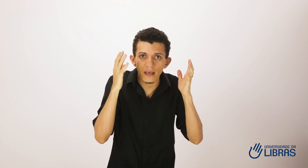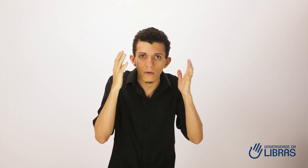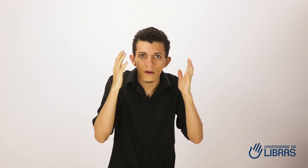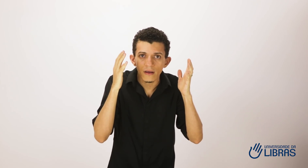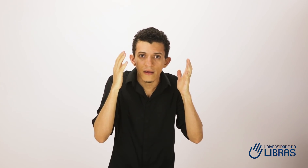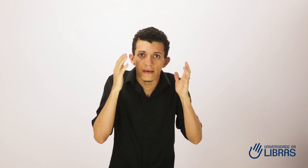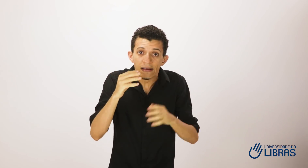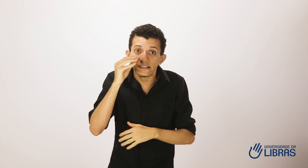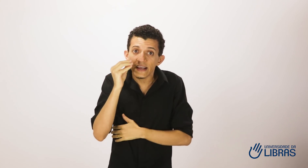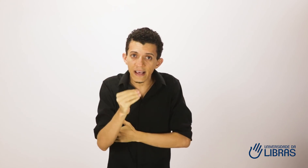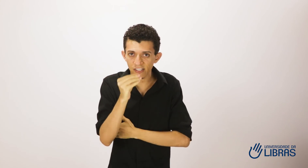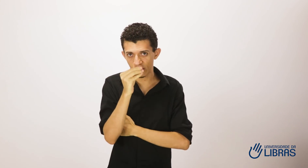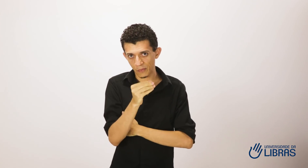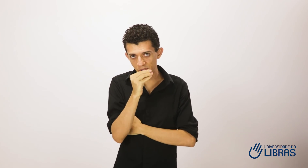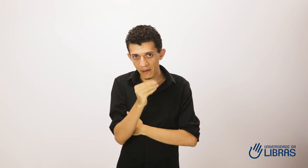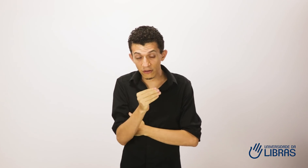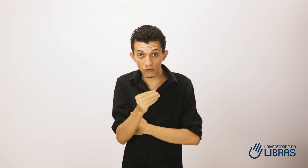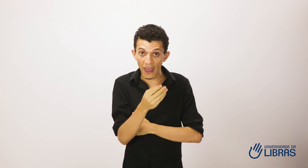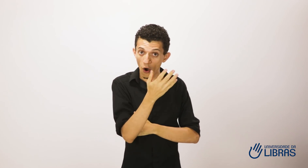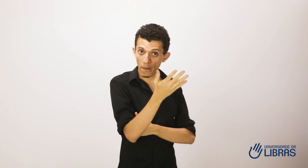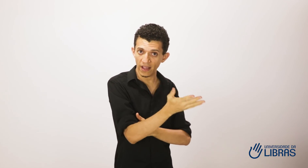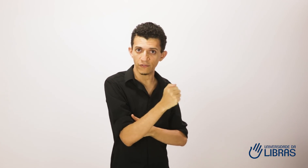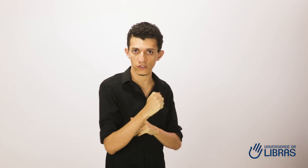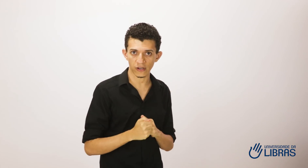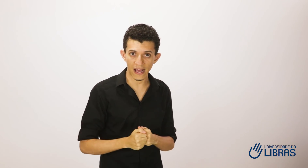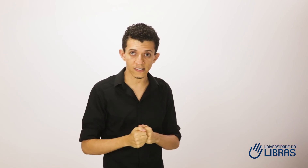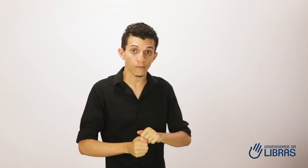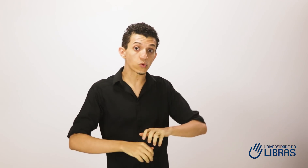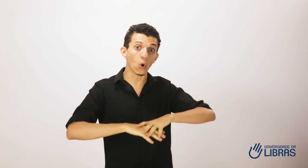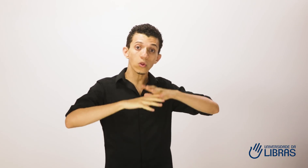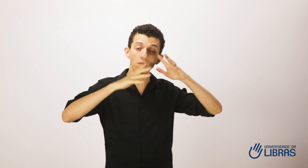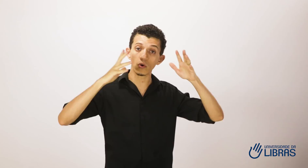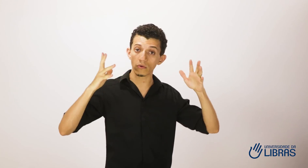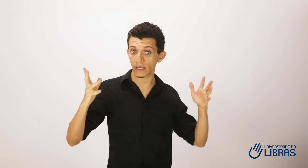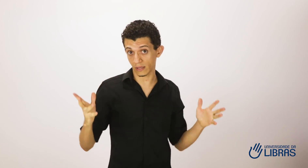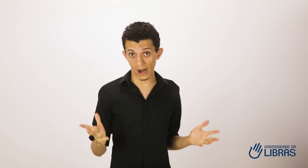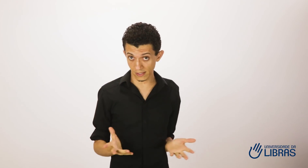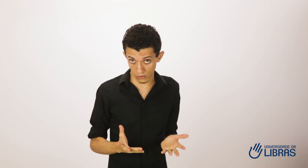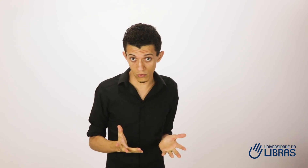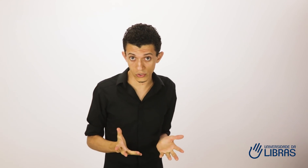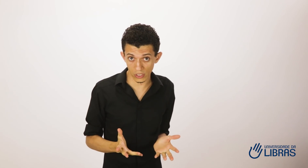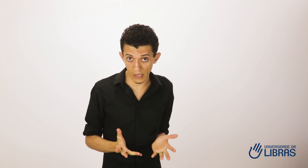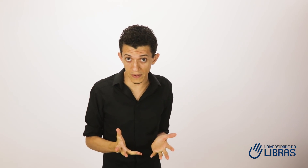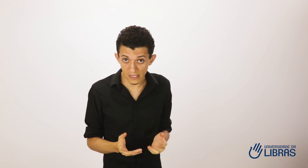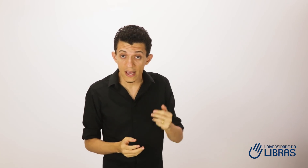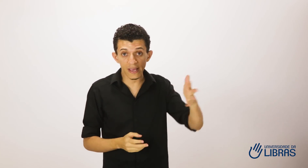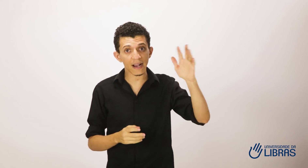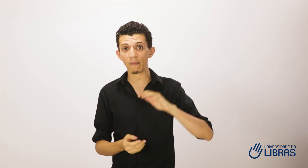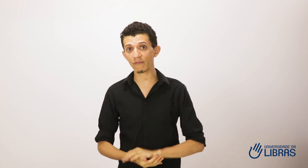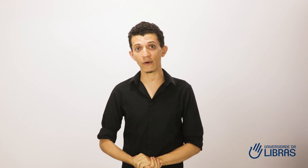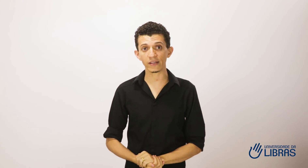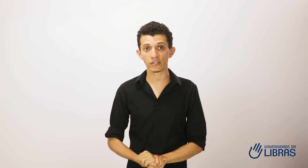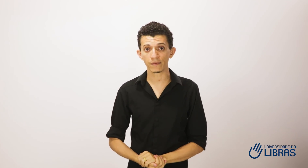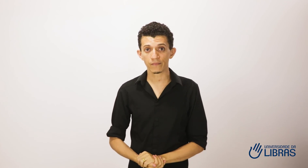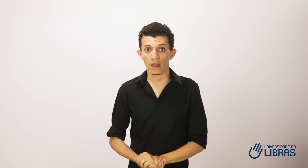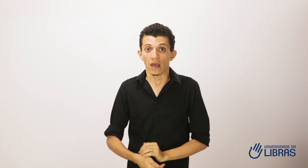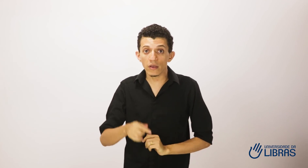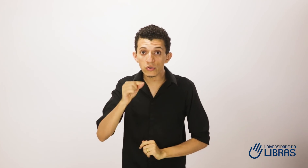entendeu? Se esse tipo de método realmente funcionasse, todo mundo que entrasse no curso de Libras ia acabar fluente. E os